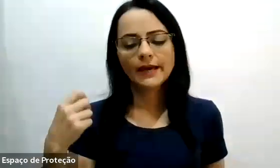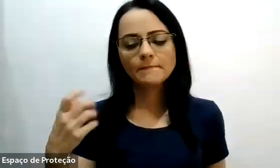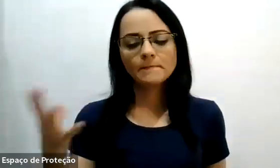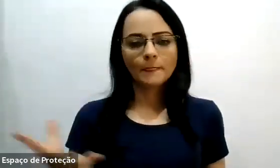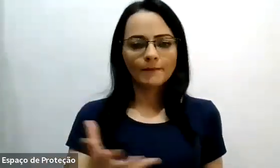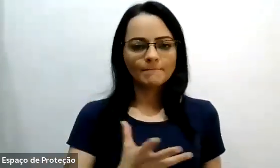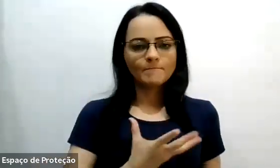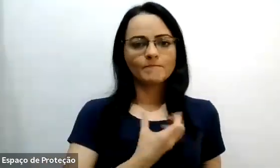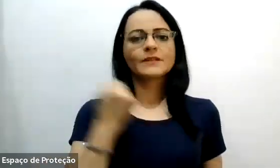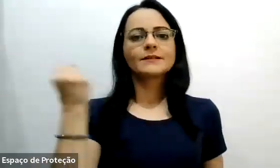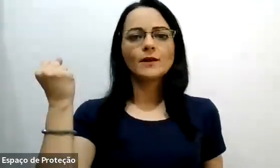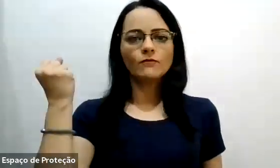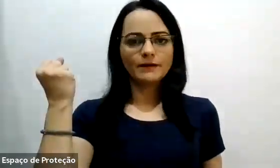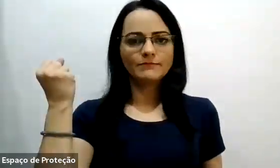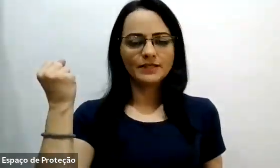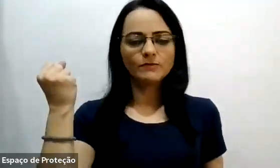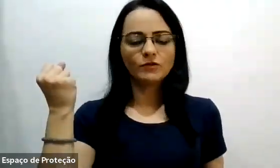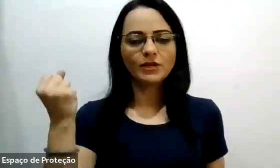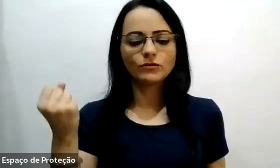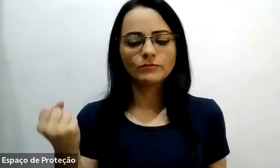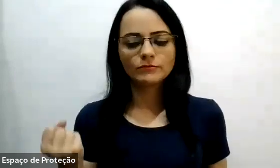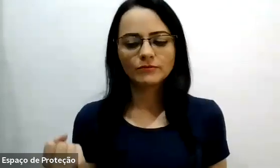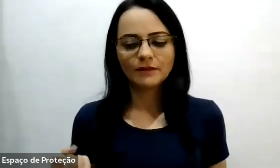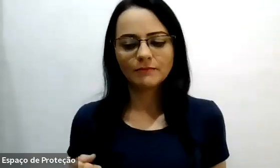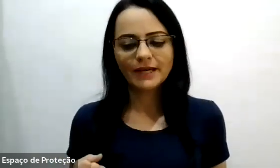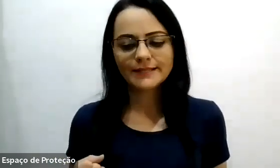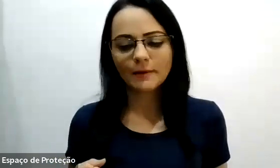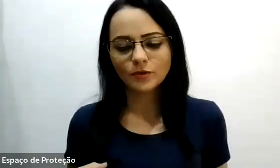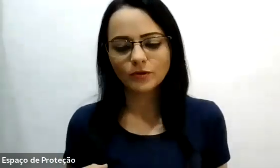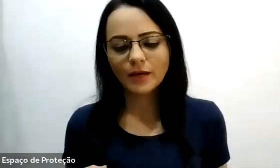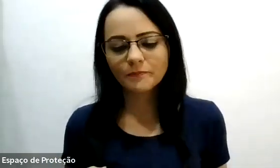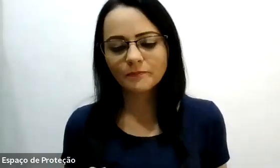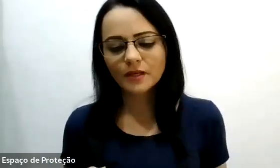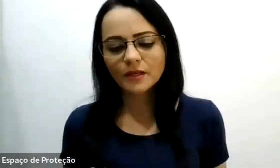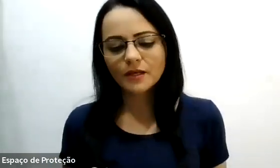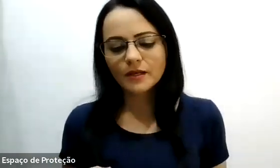é salvar, nesse movimento mais rápido, tá?